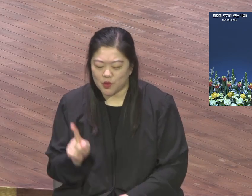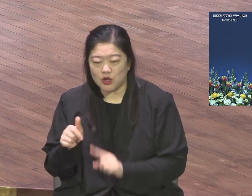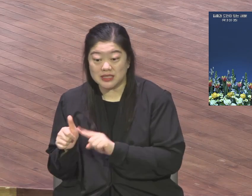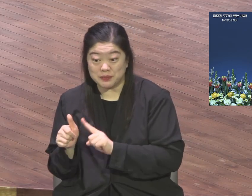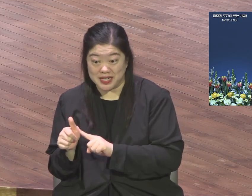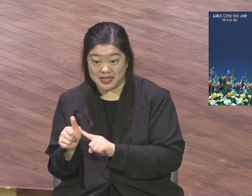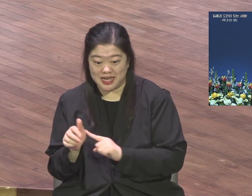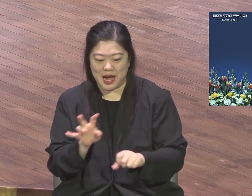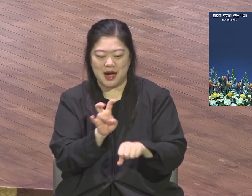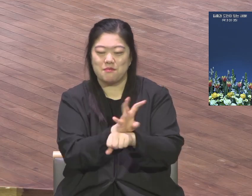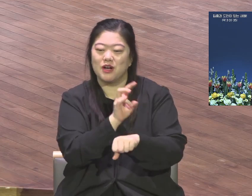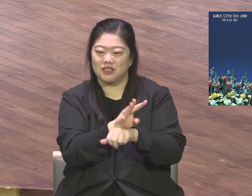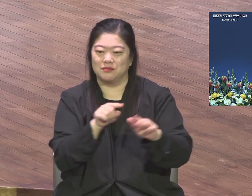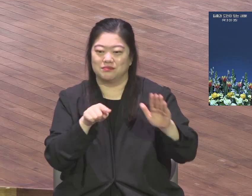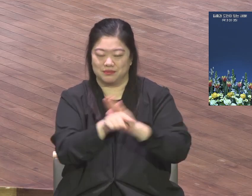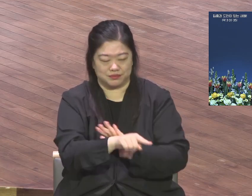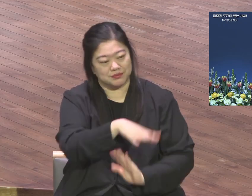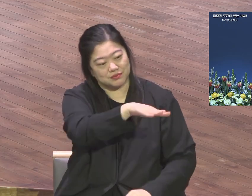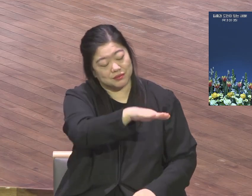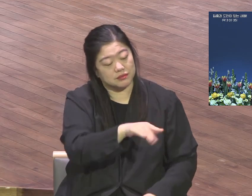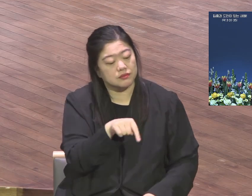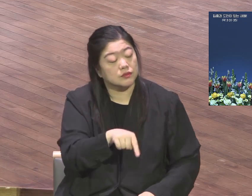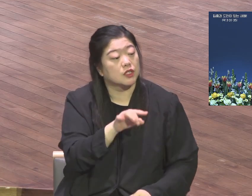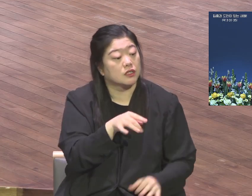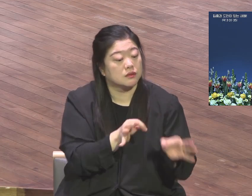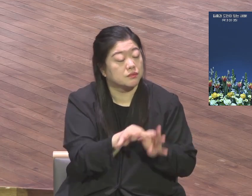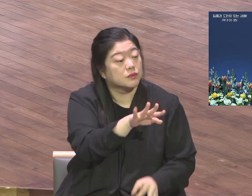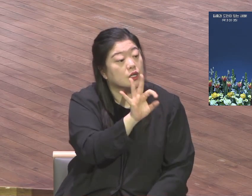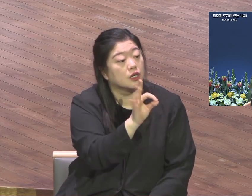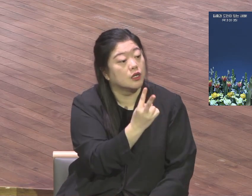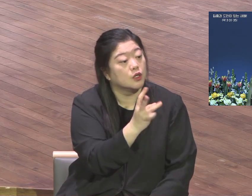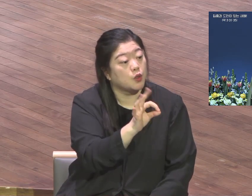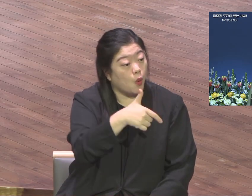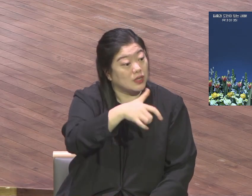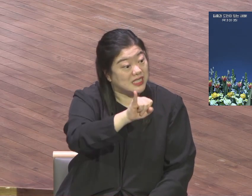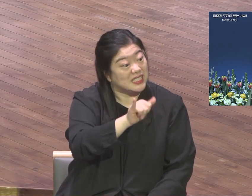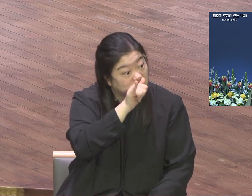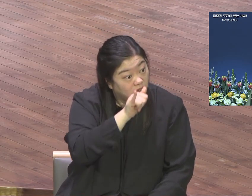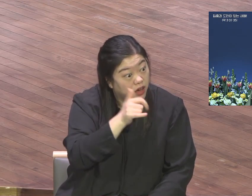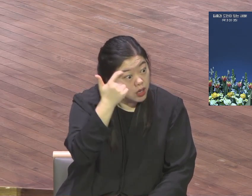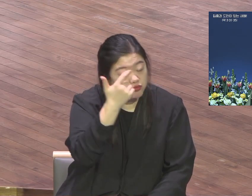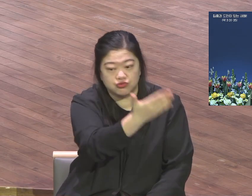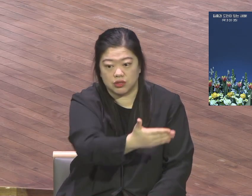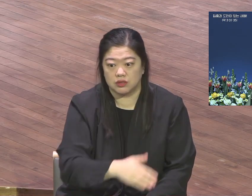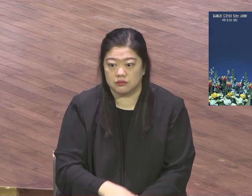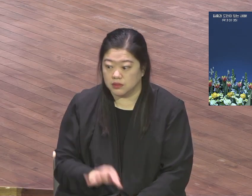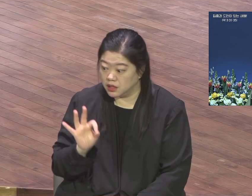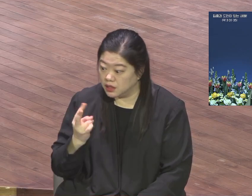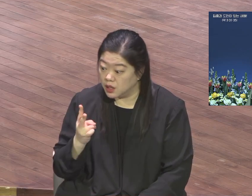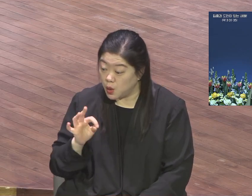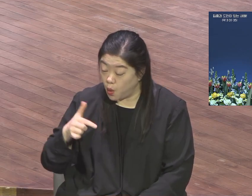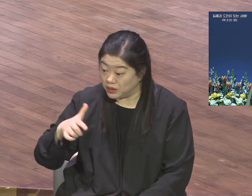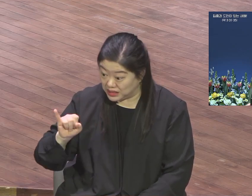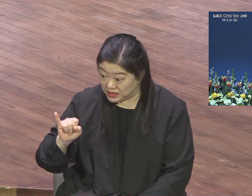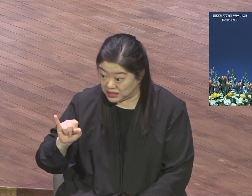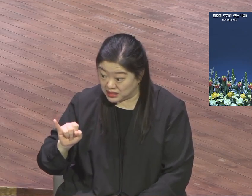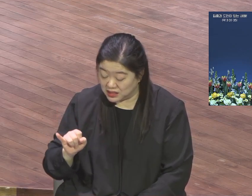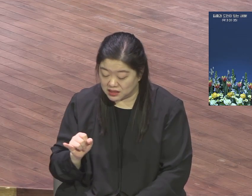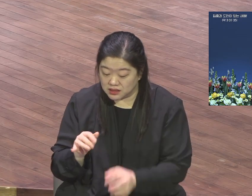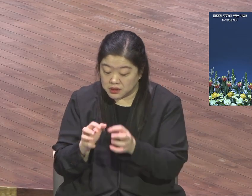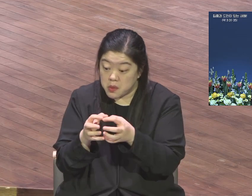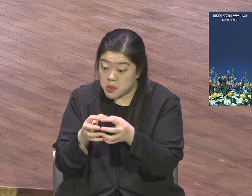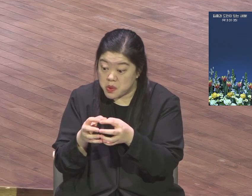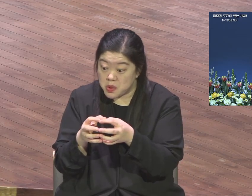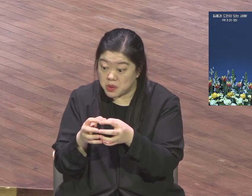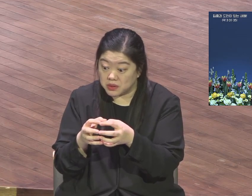여기 용기 있어요? 이러죠. 그러니까 이 알바하는 청년이 진지하게 대답했어요. 용기는 여기 없습니다.